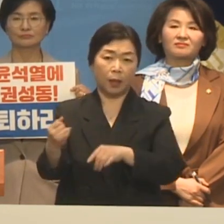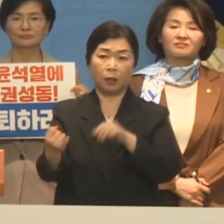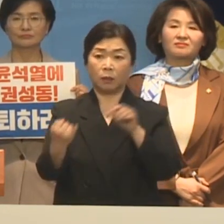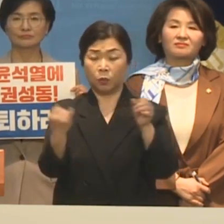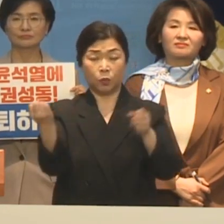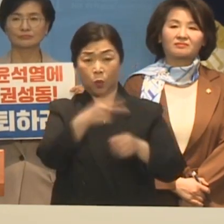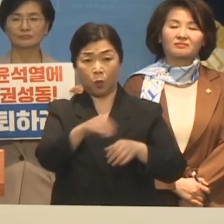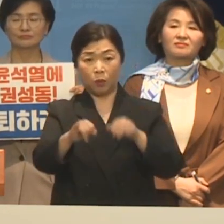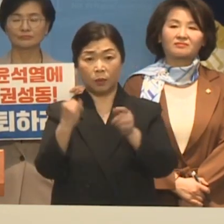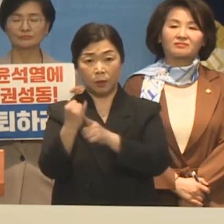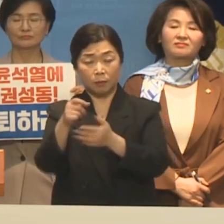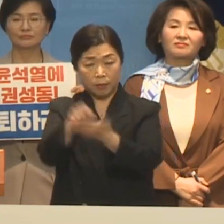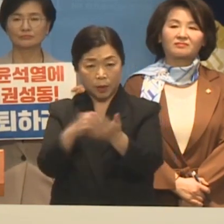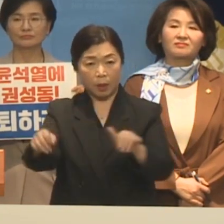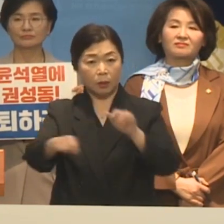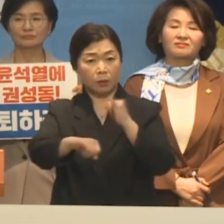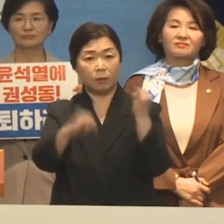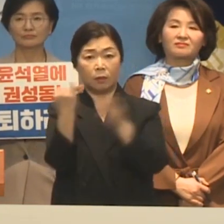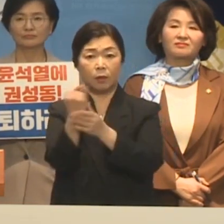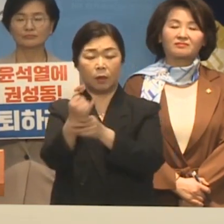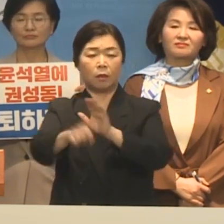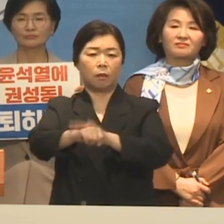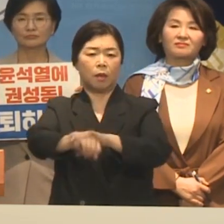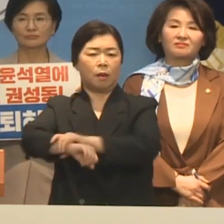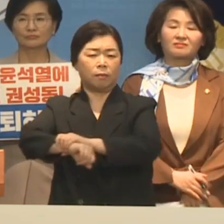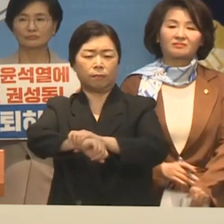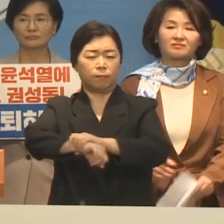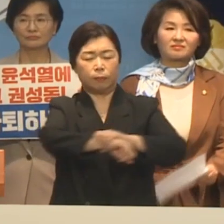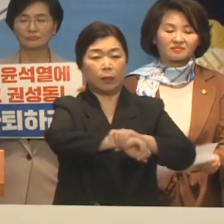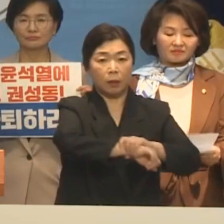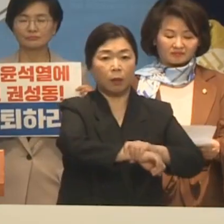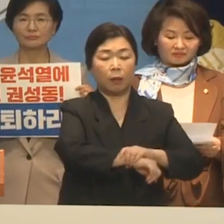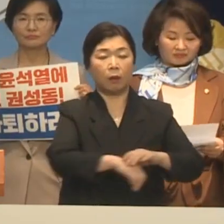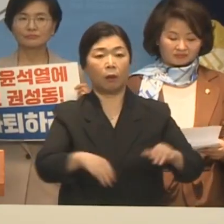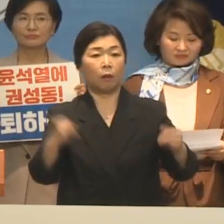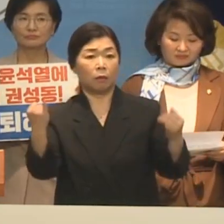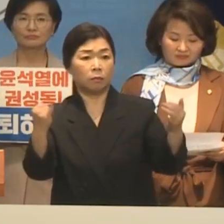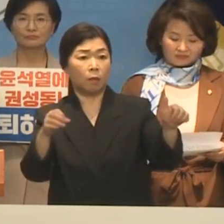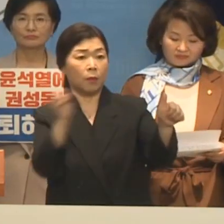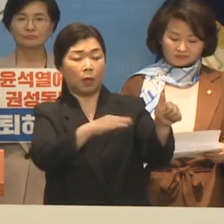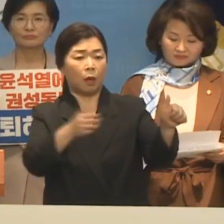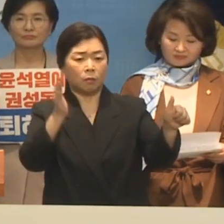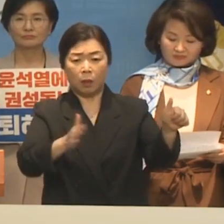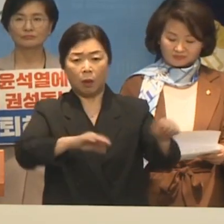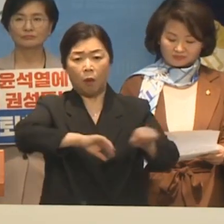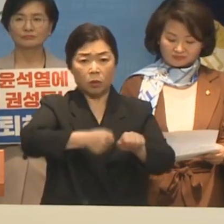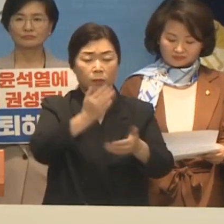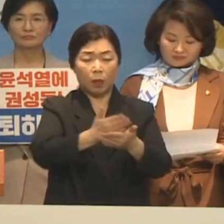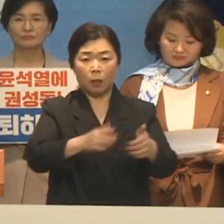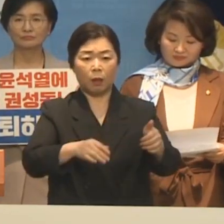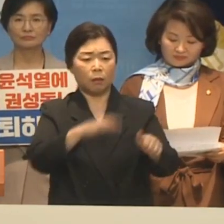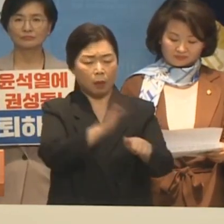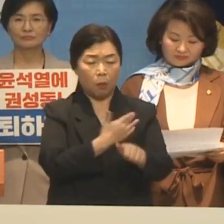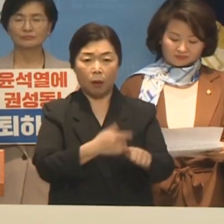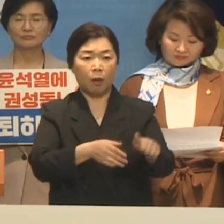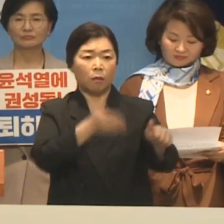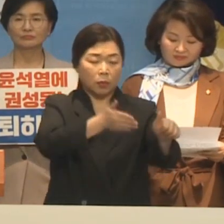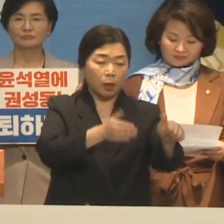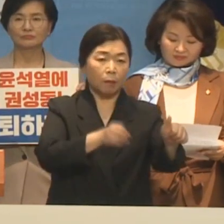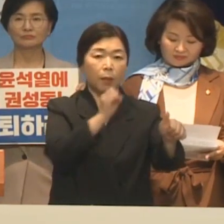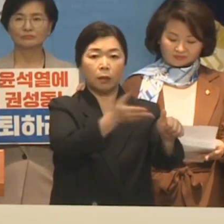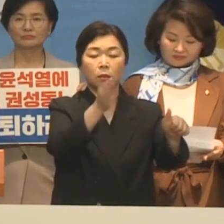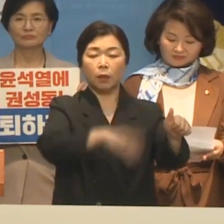거칠게 잡아 끌었습니다. 여성 기자는 제 손목을 강제적으로 잡은 것을 사과해달라고